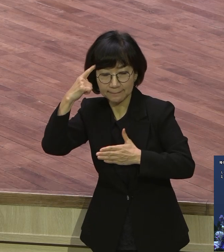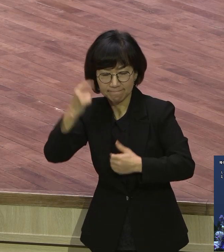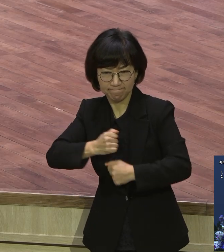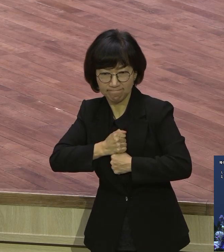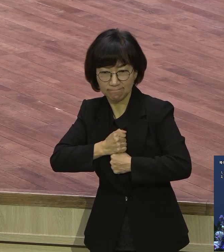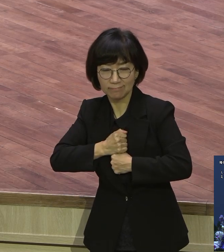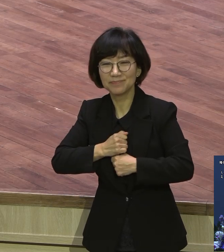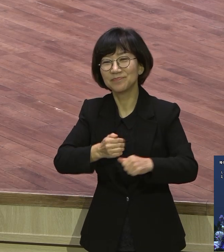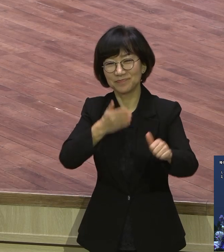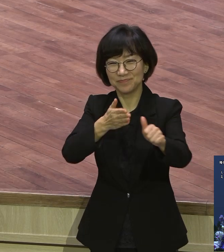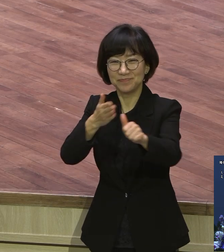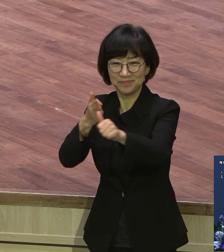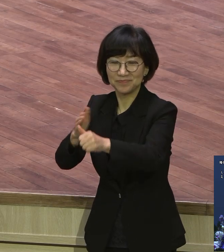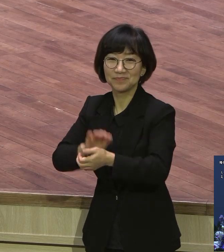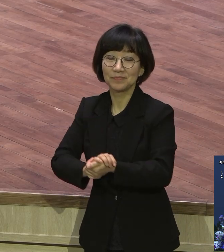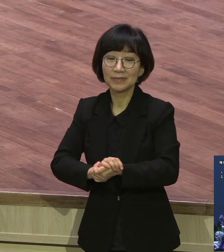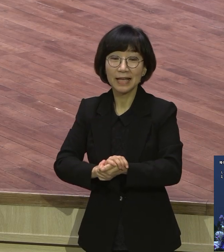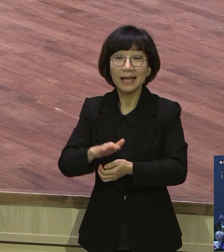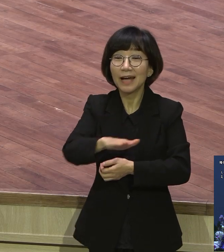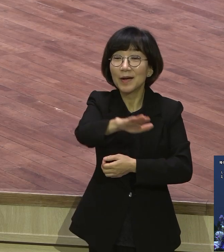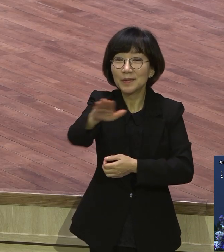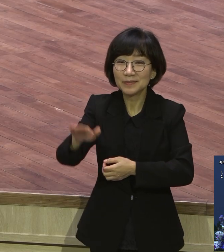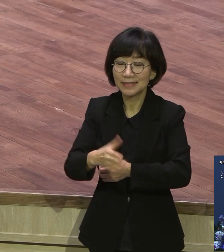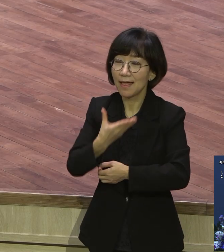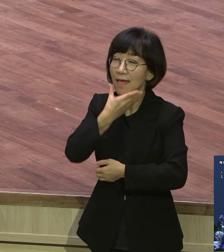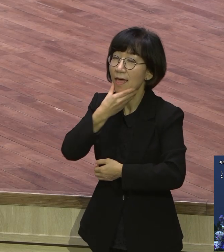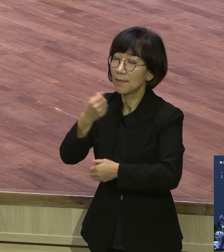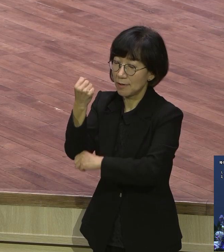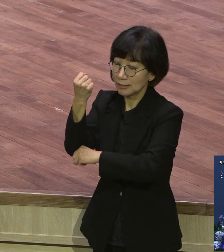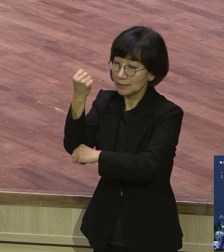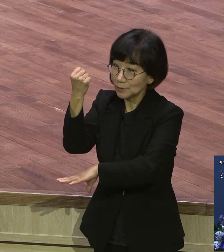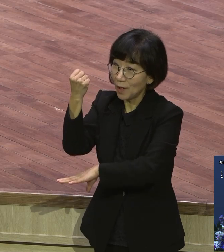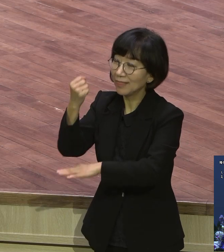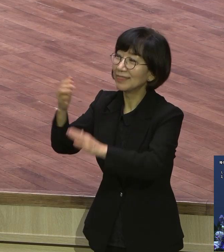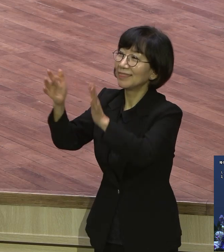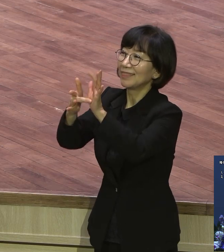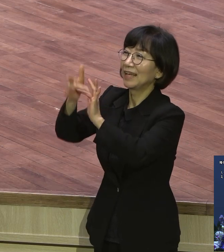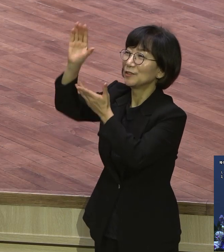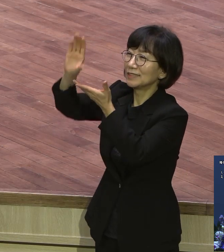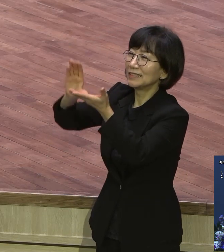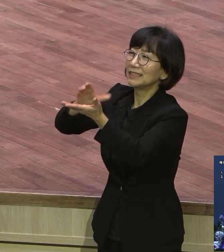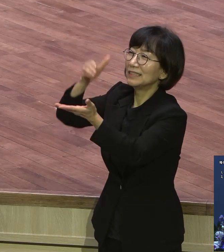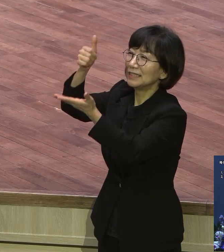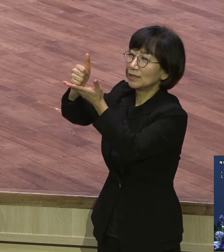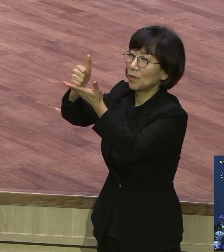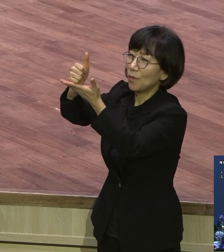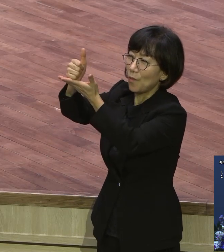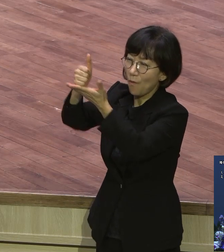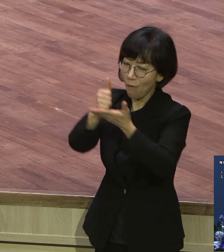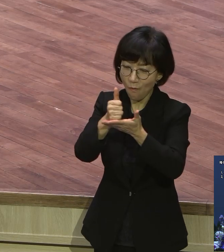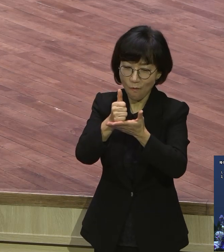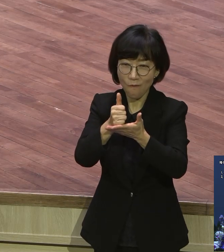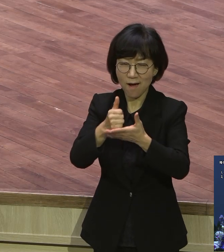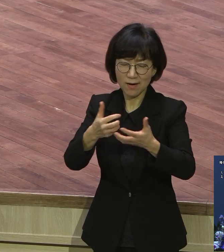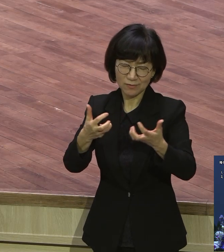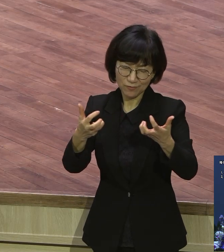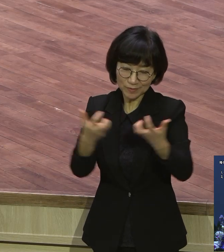모든 성도들 행복의 권한대신 예수 그리스도로 마음이 충만하시기 바랍니다 예수 그리스도로